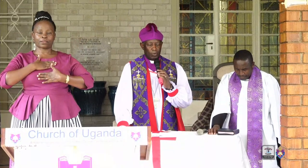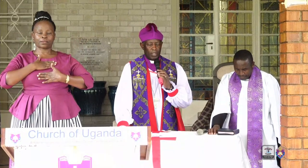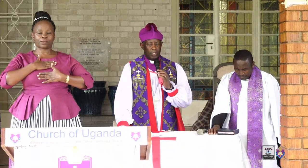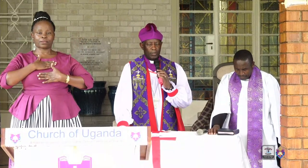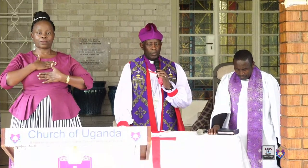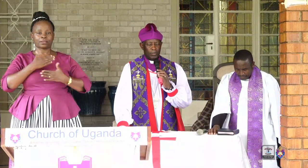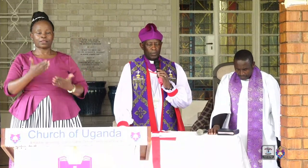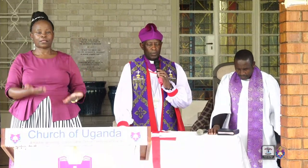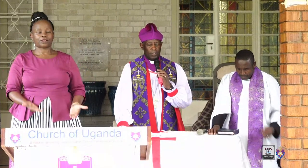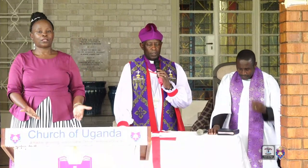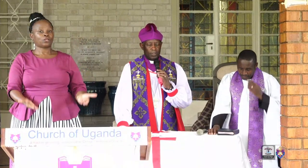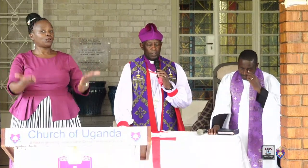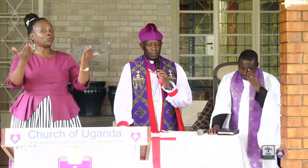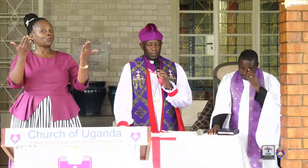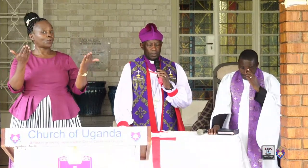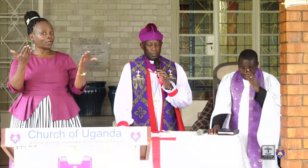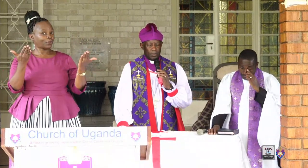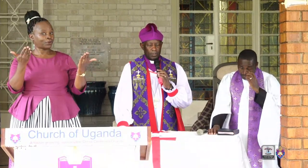twayo